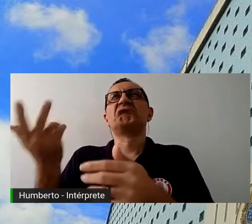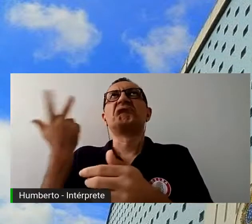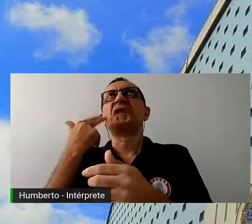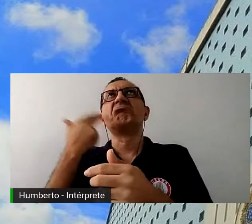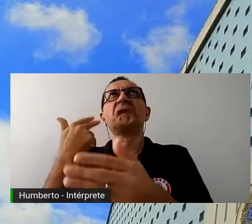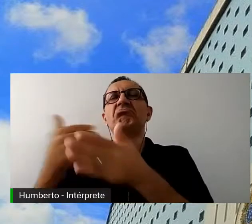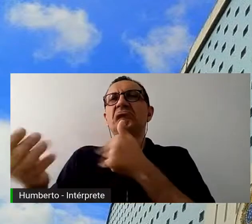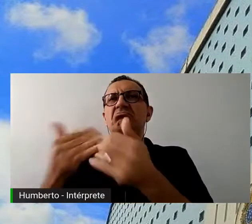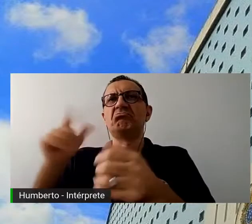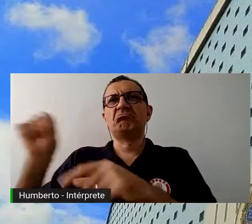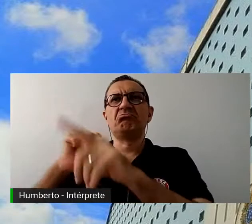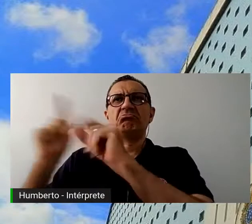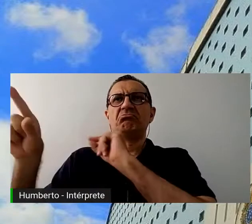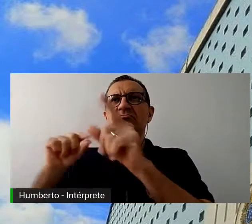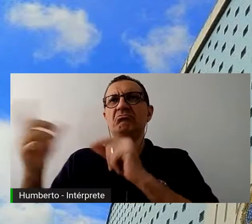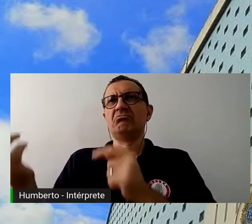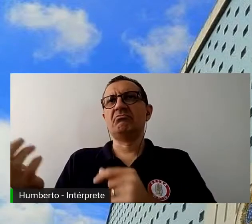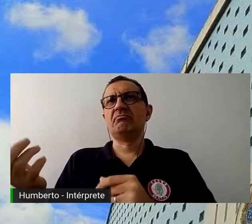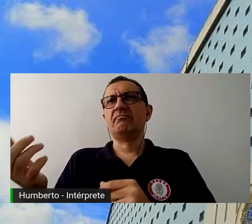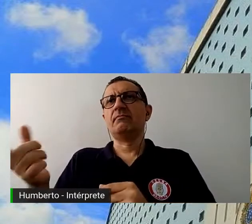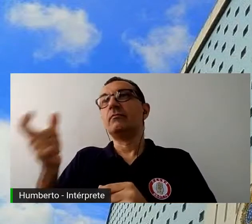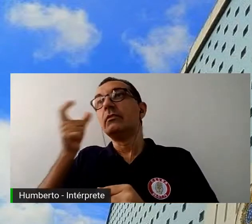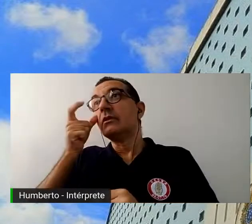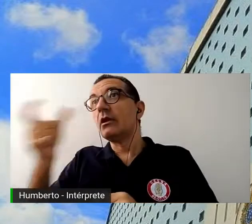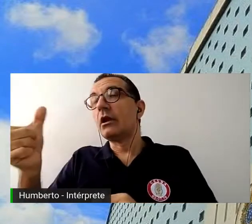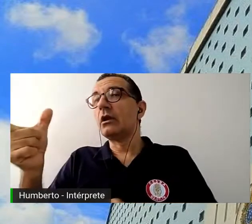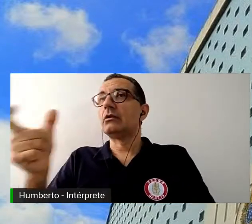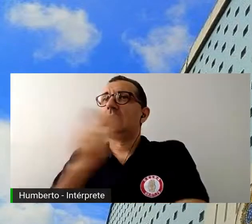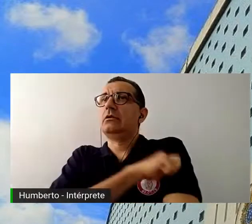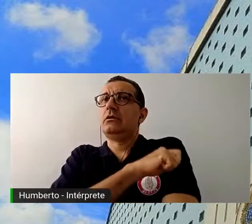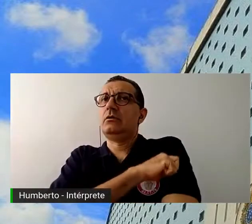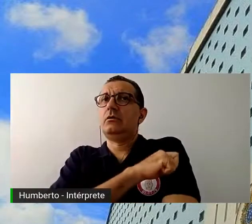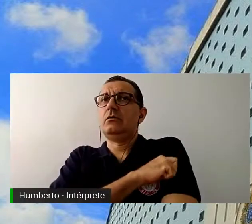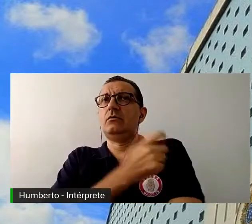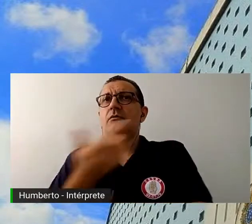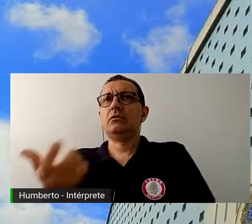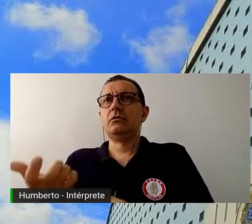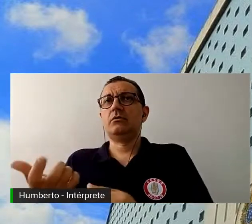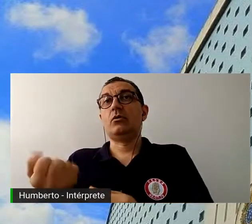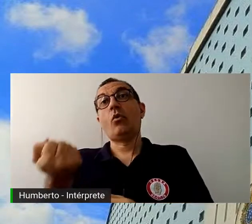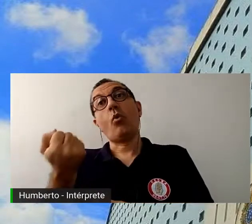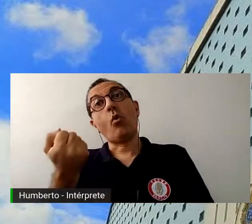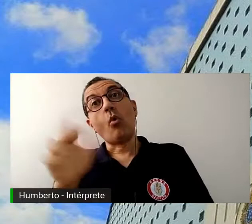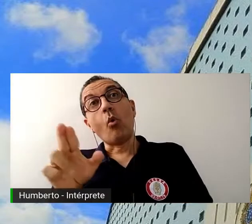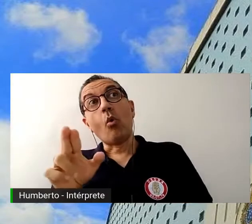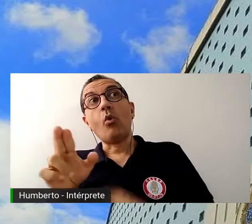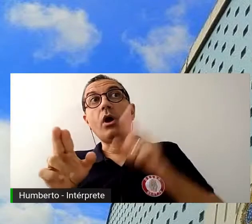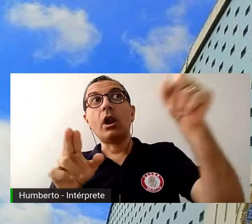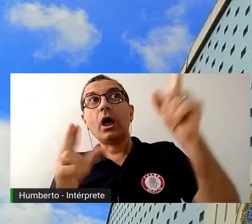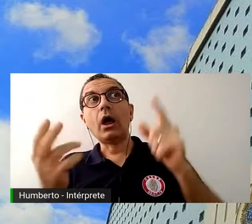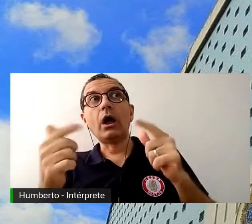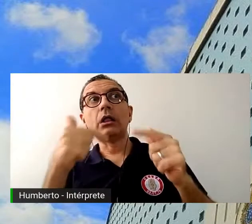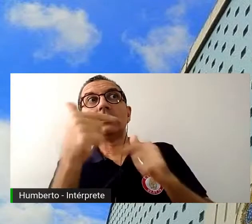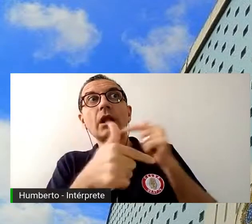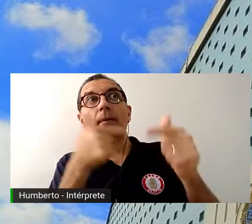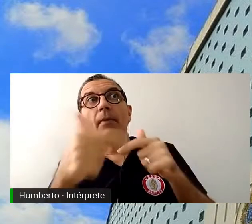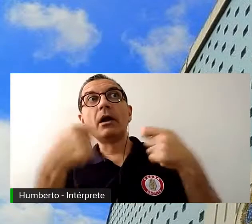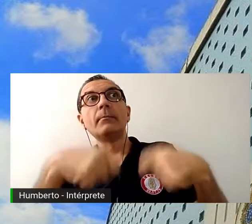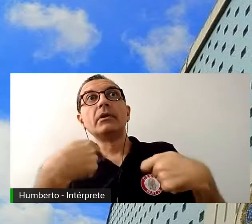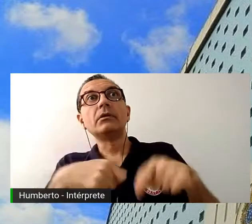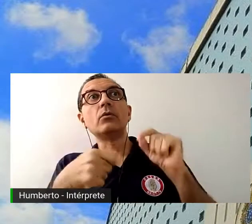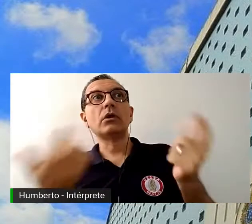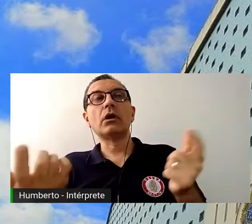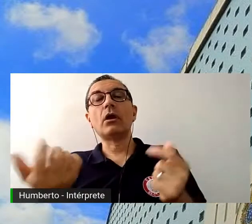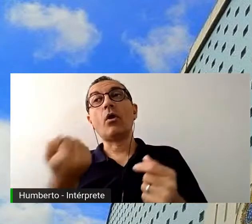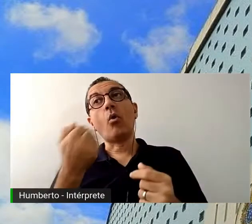com os interesses dos estudantes ou com suas necessidades de trabalho imediato, porque precisa ajudar as famílias, porque